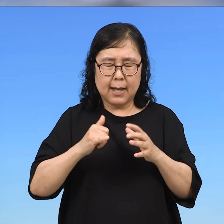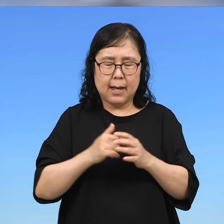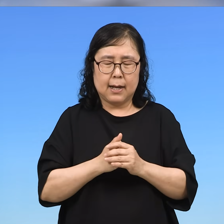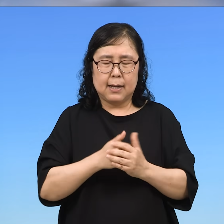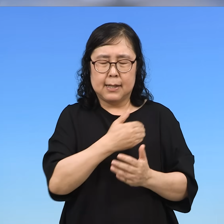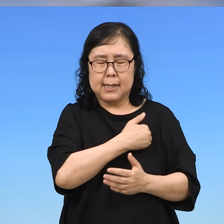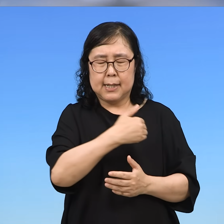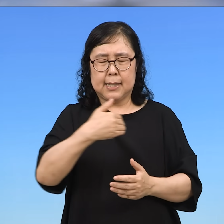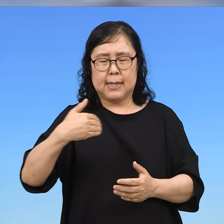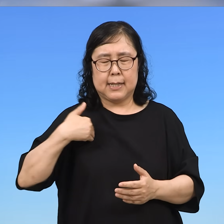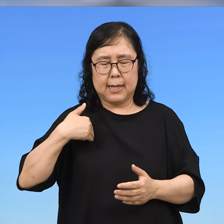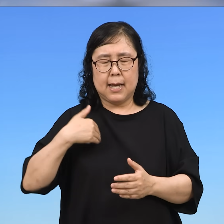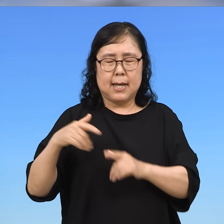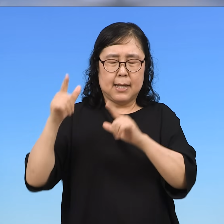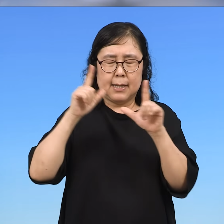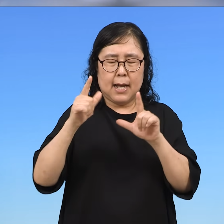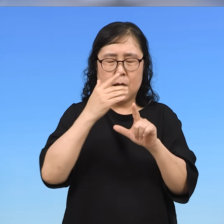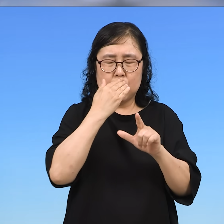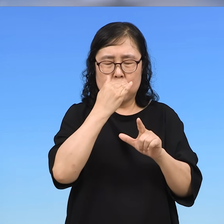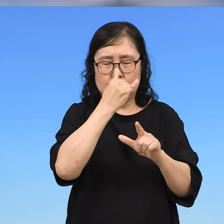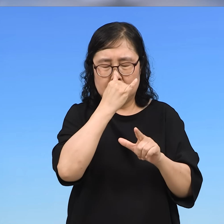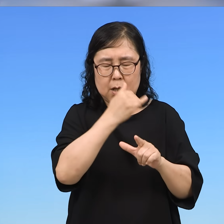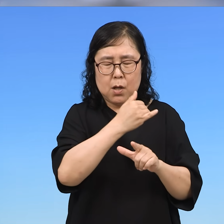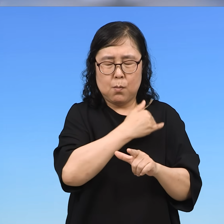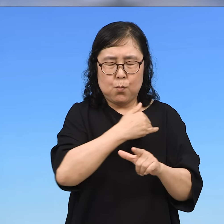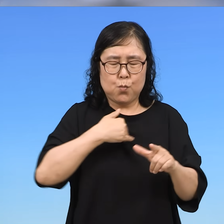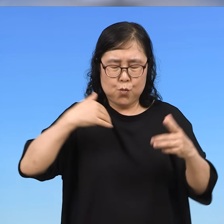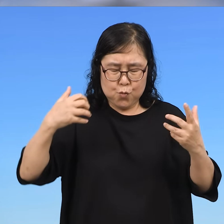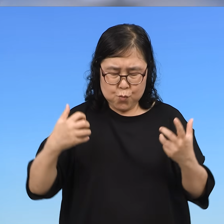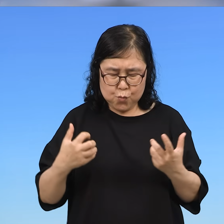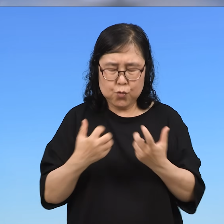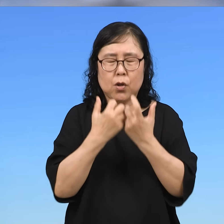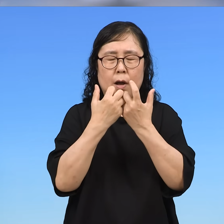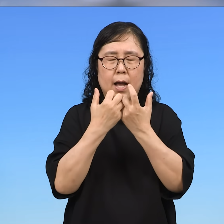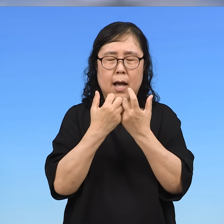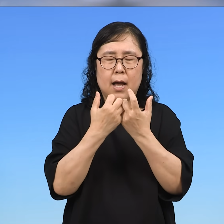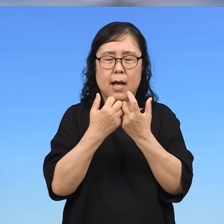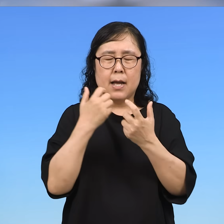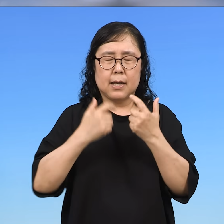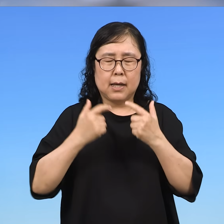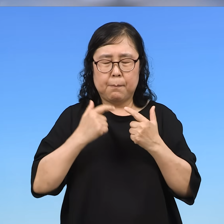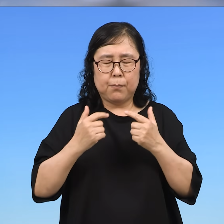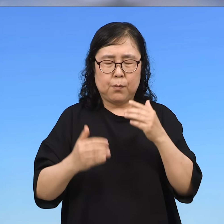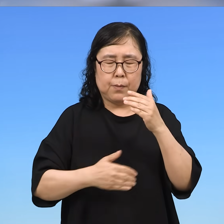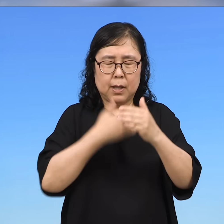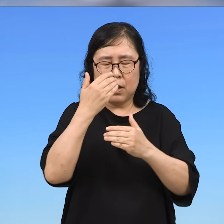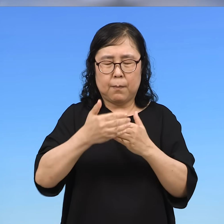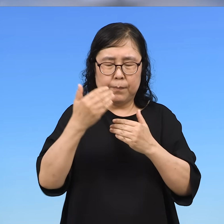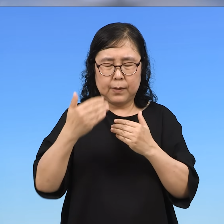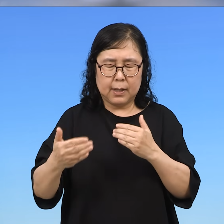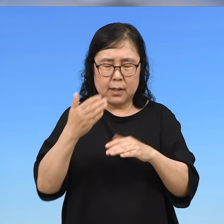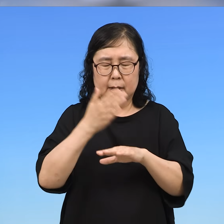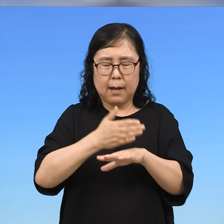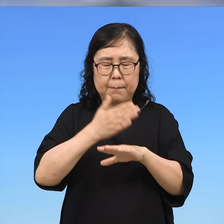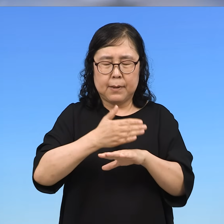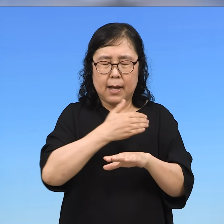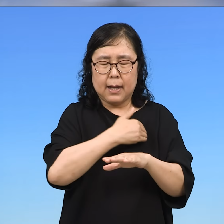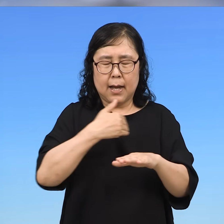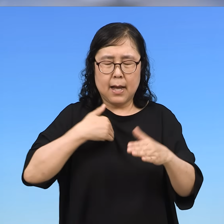세상을 거뜬히 살아내고도 남는 그런 풍성한 담력이 넘치는, 기쁨이 넘치는,